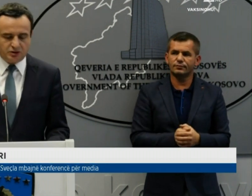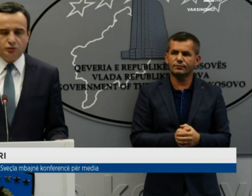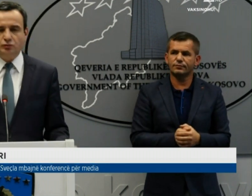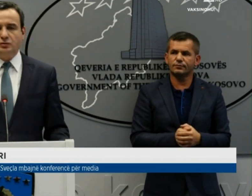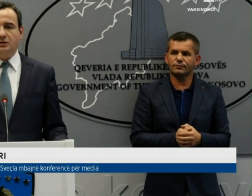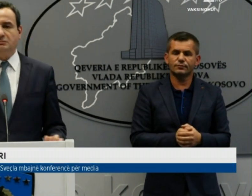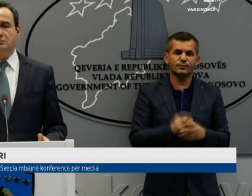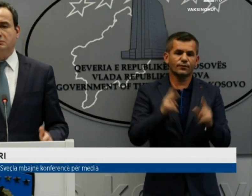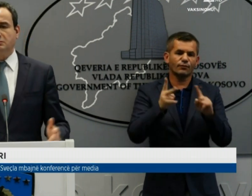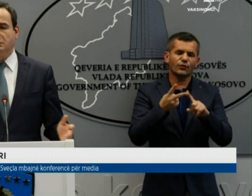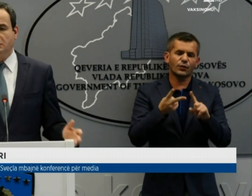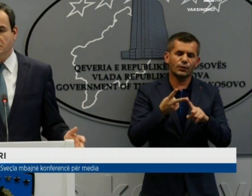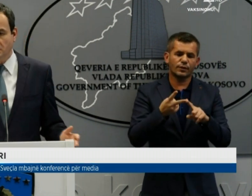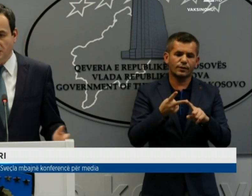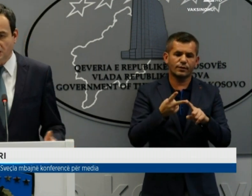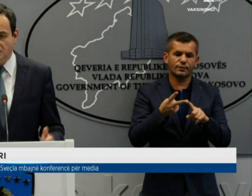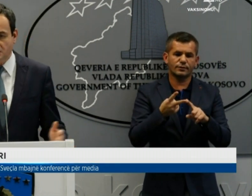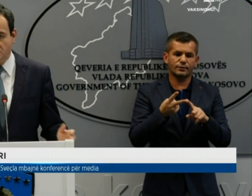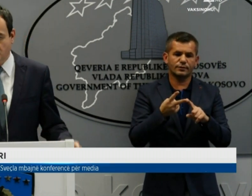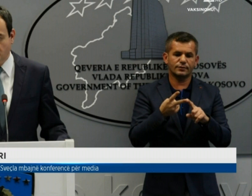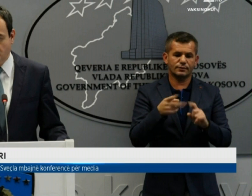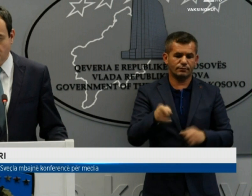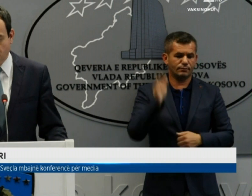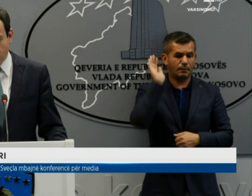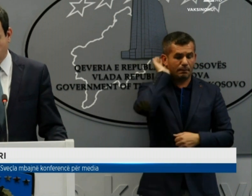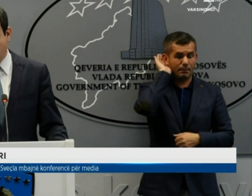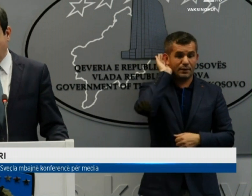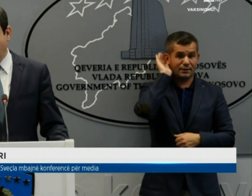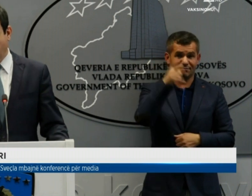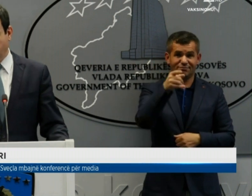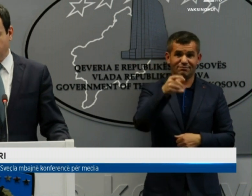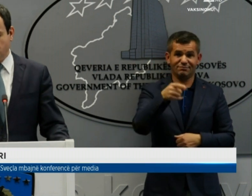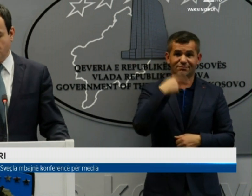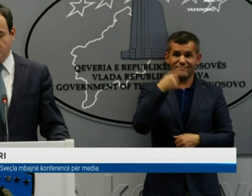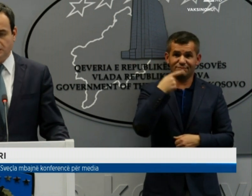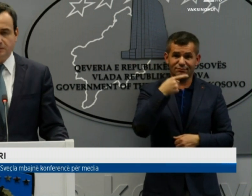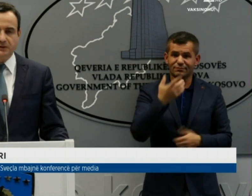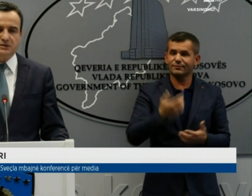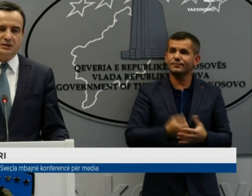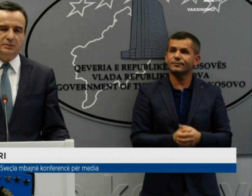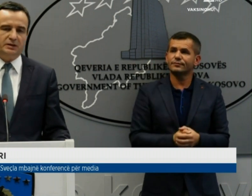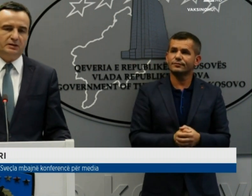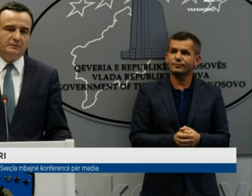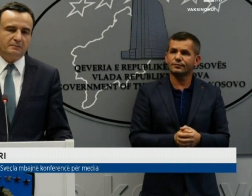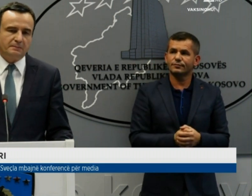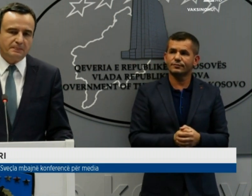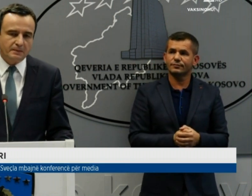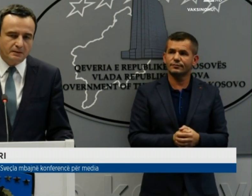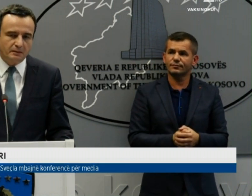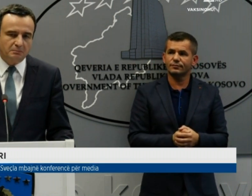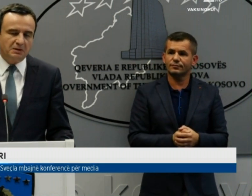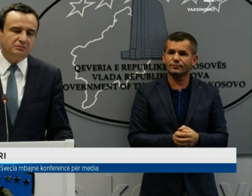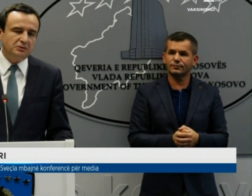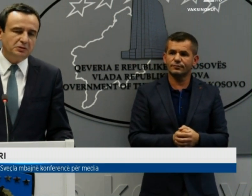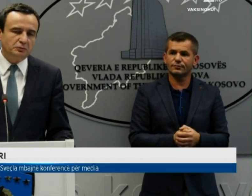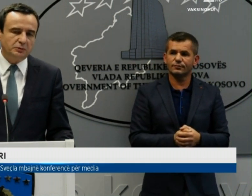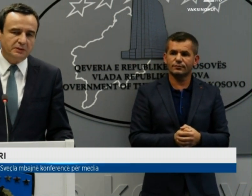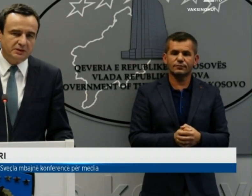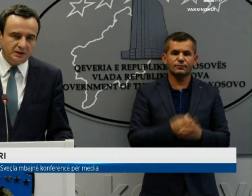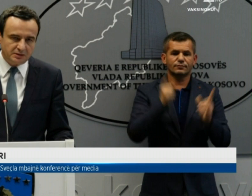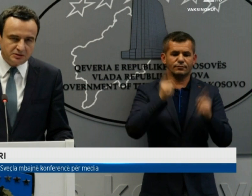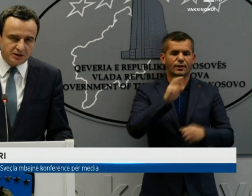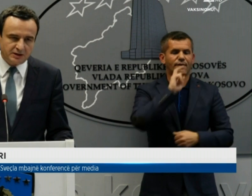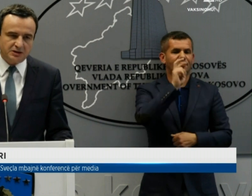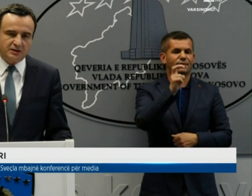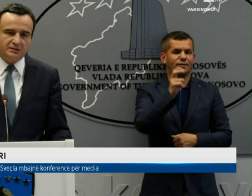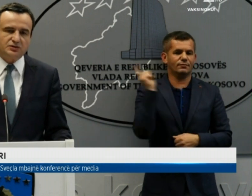Ndërka që së dyti, ministri që ju e parafrazuat në Serbi, një afton të thuet për